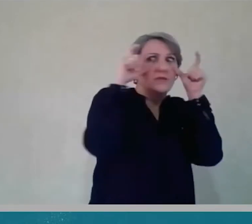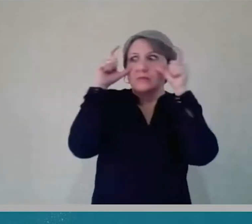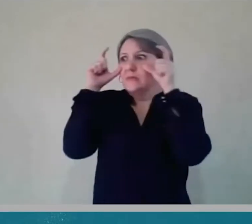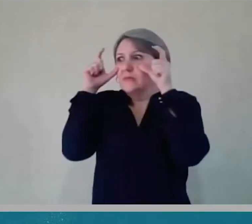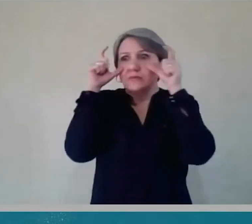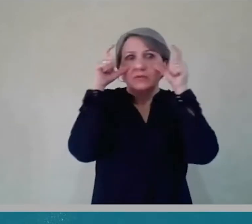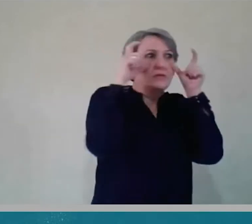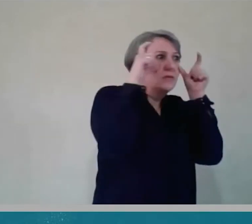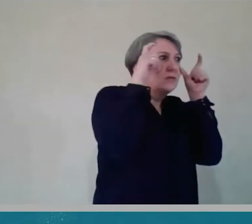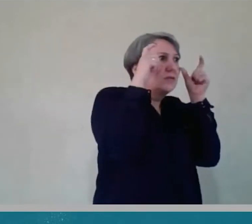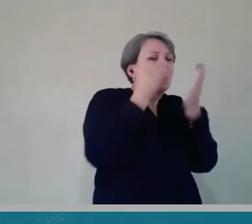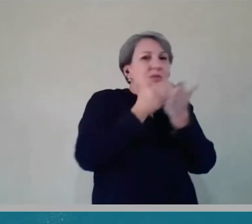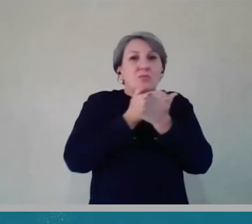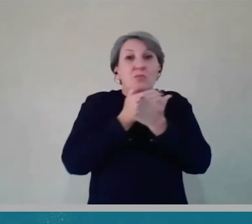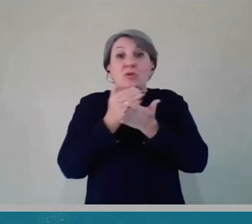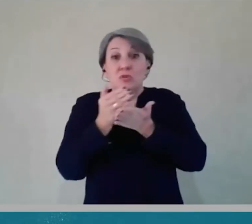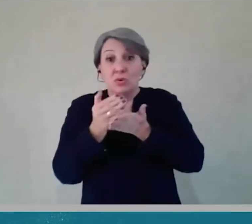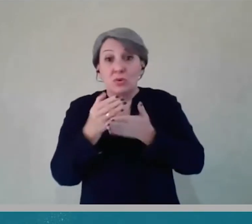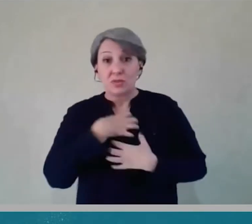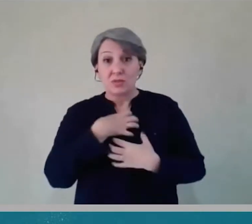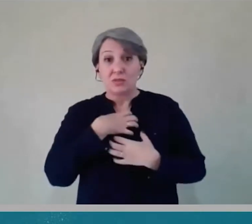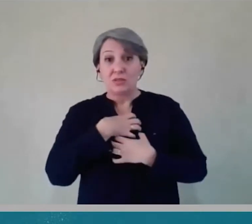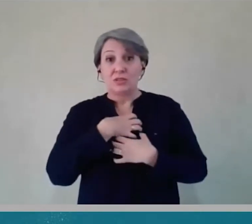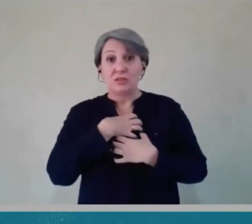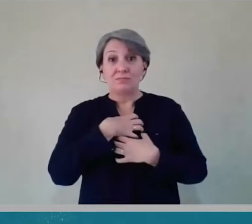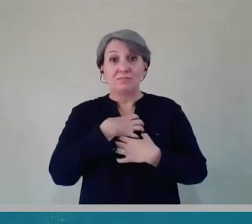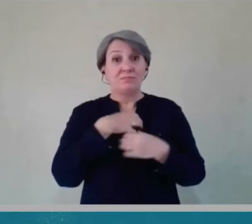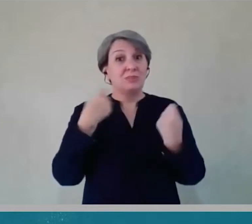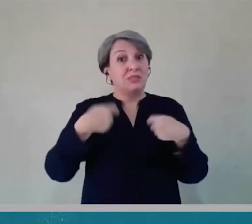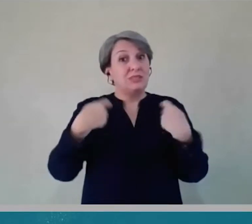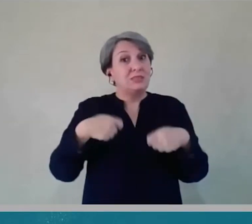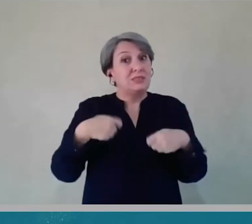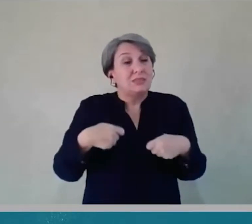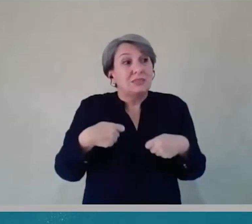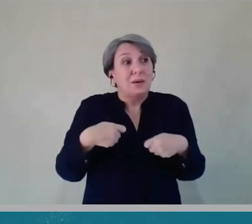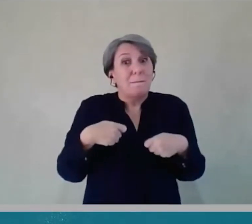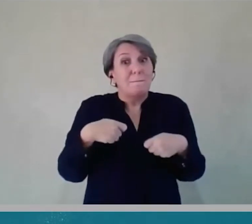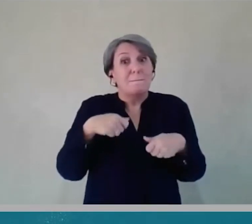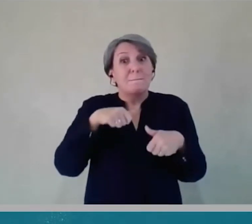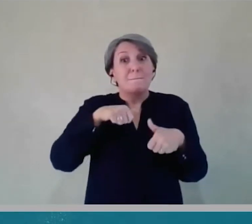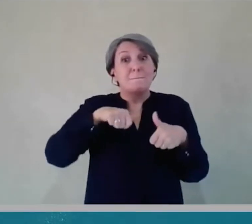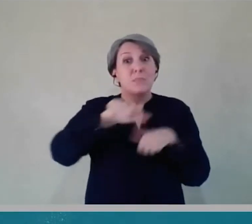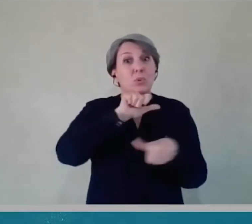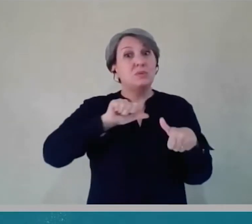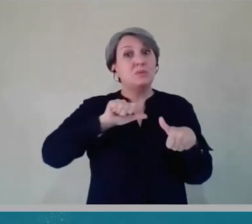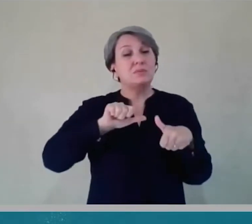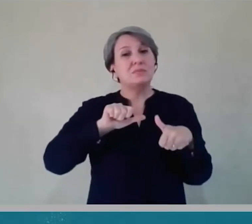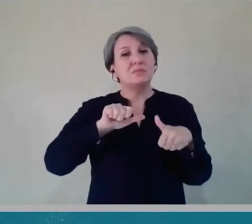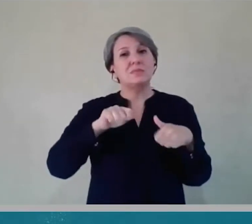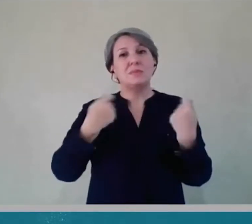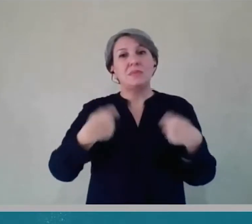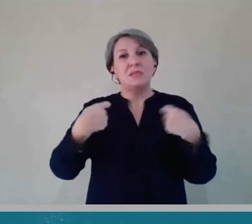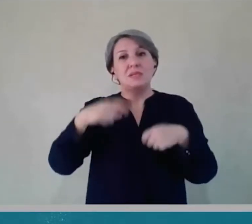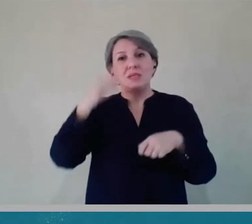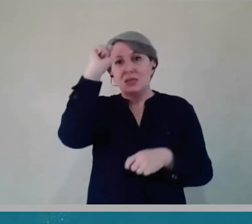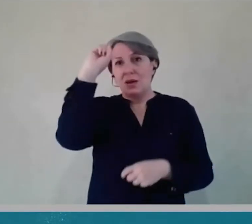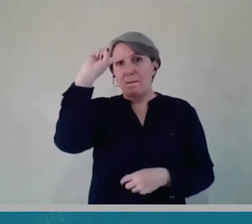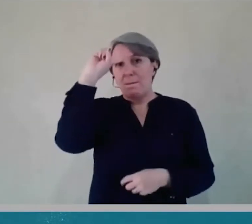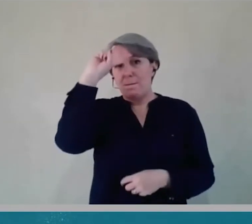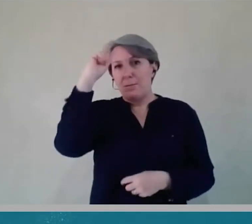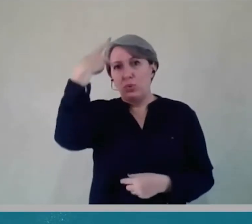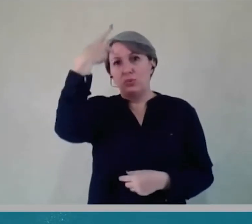é como muitos cristãos fazem. Muitos cristãos não entendem qual é o caminho da salvação. Muitas pessoas